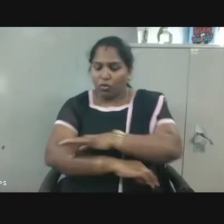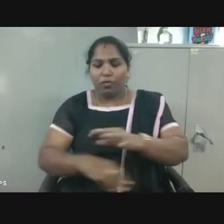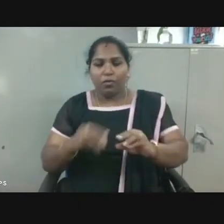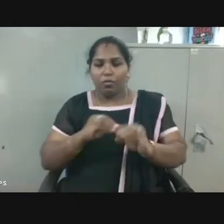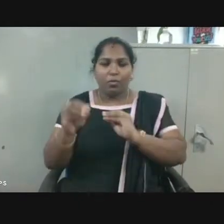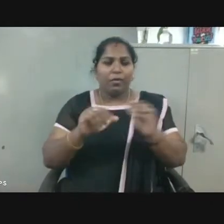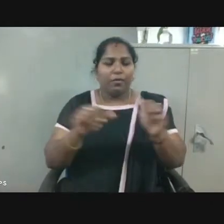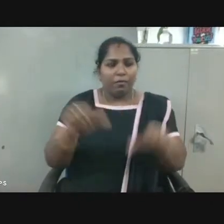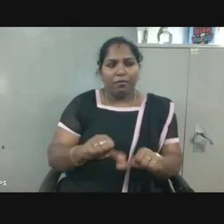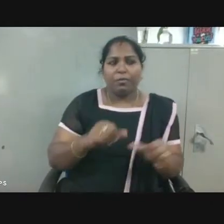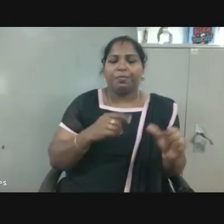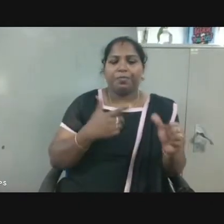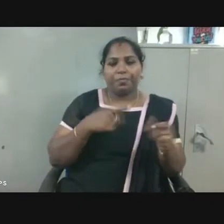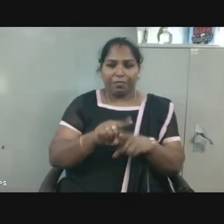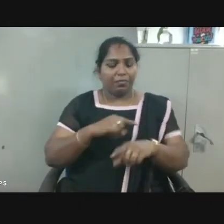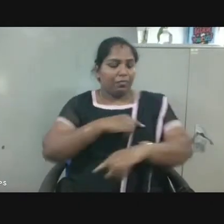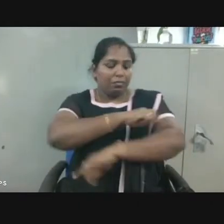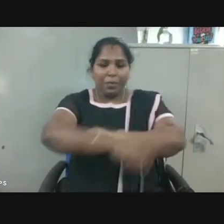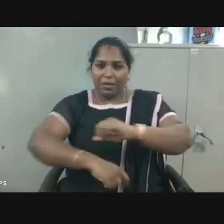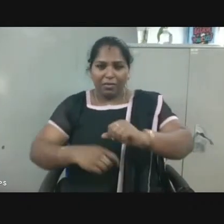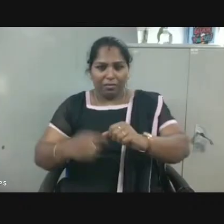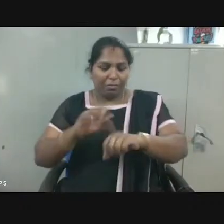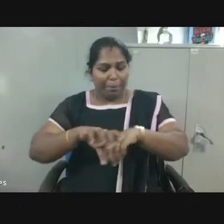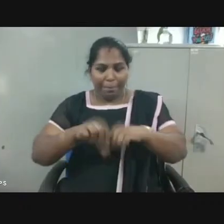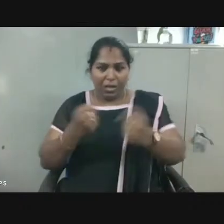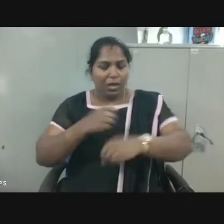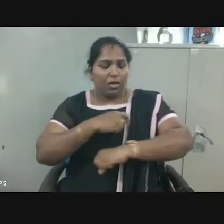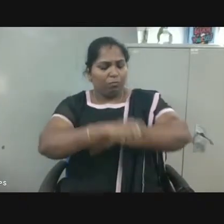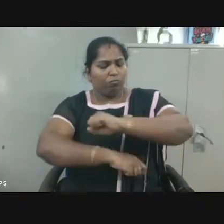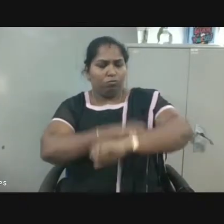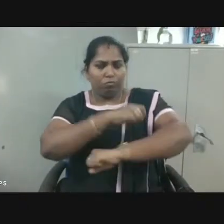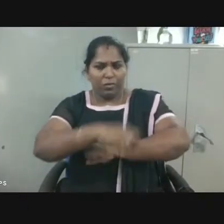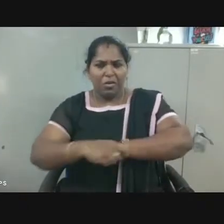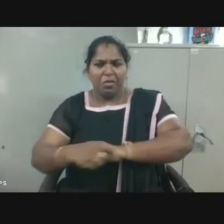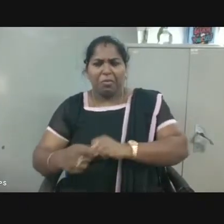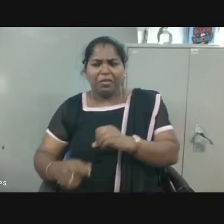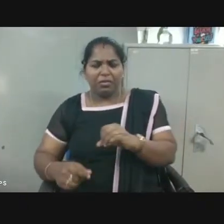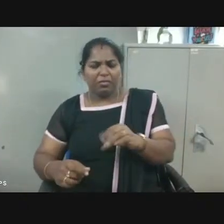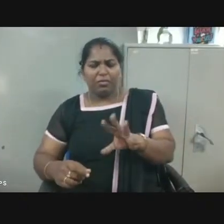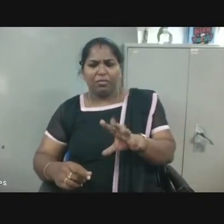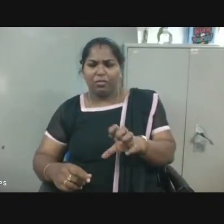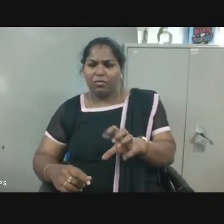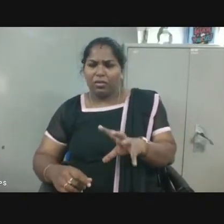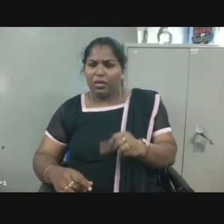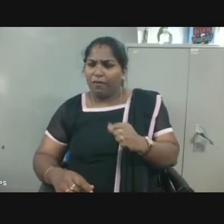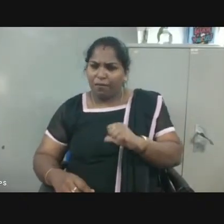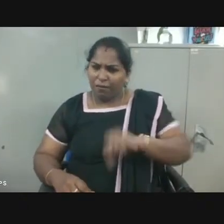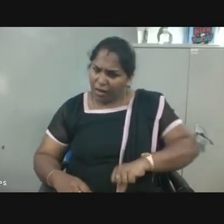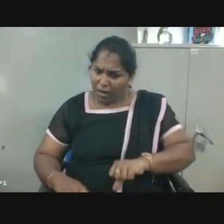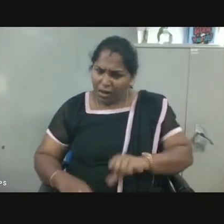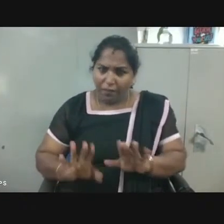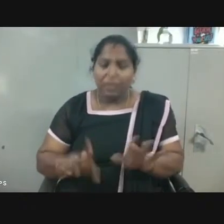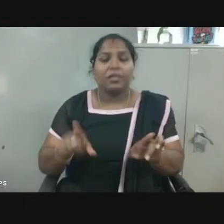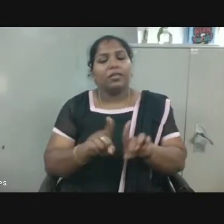കൈ ഒടിഞ്ഞിട്ട് പ്ലാസ്റ്റർ ഇട്ട് അനങ്ങാതിരിക്കുമ്പോൾ അത് സ്റ്റിഫായി പോകുന്ന, കട്ടിയായി പോകുന്ന കണ്ടുണ്ട്. കൈ പിന്നെ നോക്കാനും മടക്കാനും പറ്റാതെ പോലെ വരുന്നത് പോലെ ഇവരുടെ